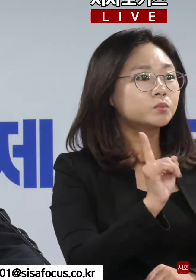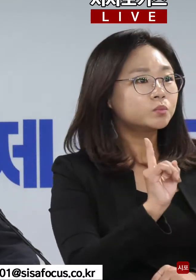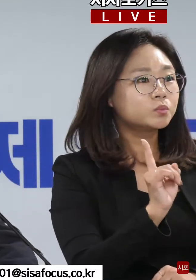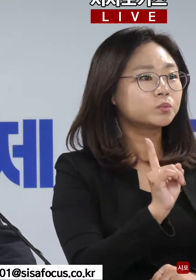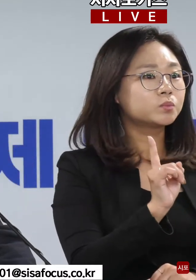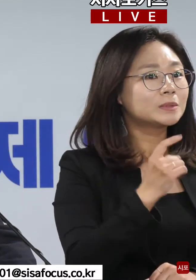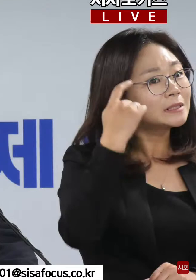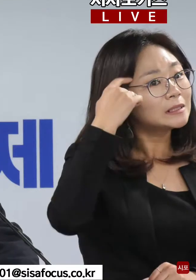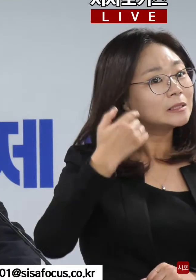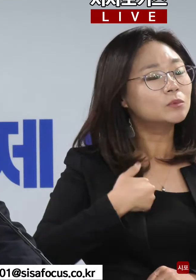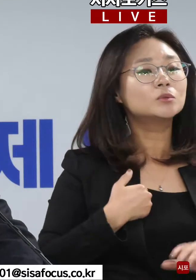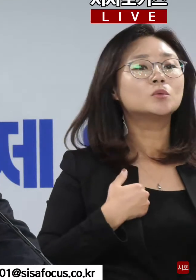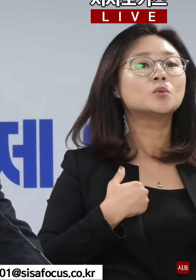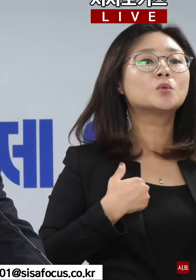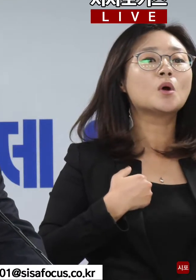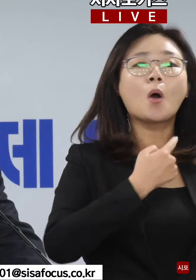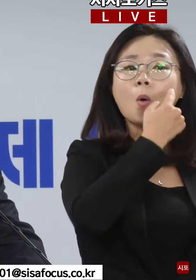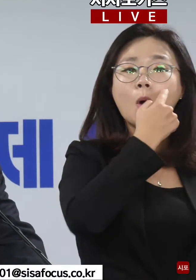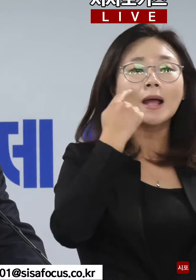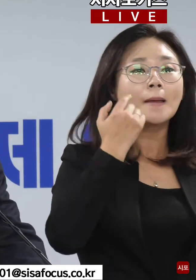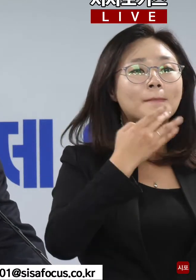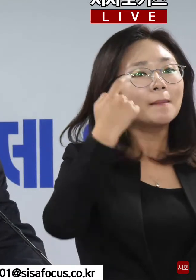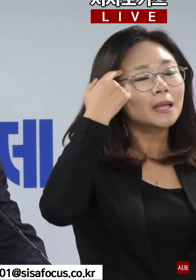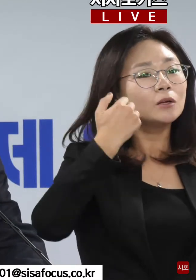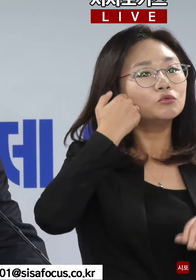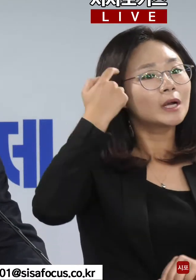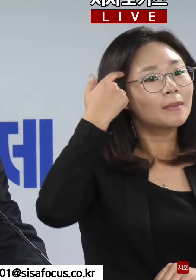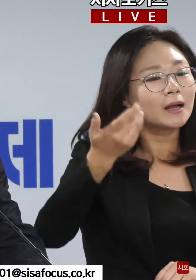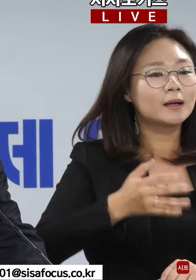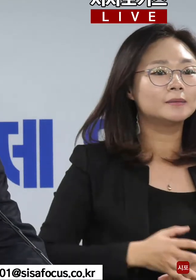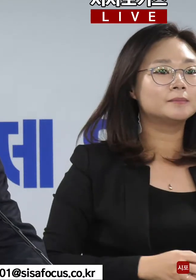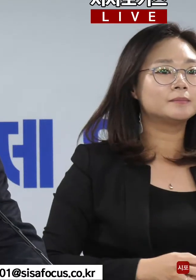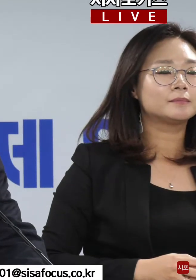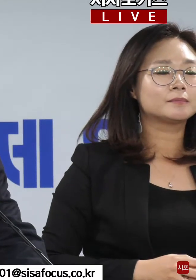우리 질문하신 분 확인 가능합니까? 누가 한 얘기인가요 혹시?